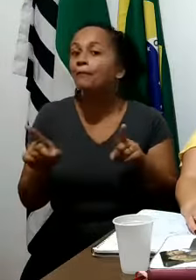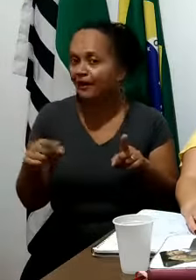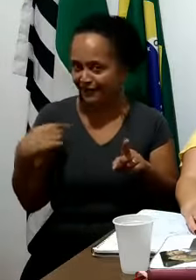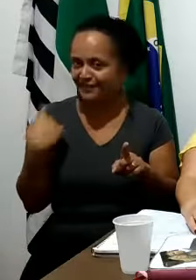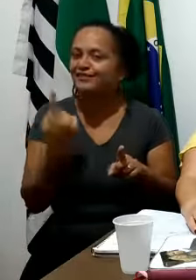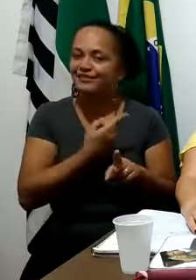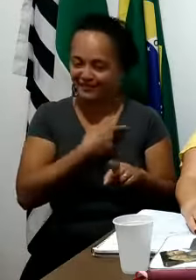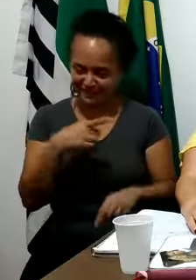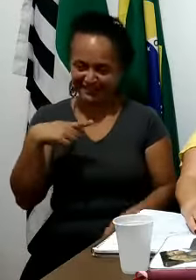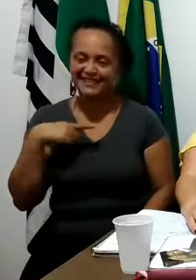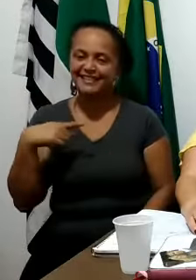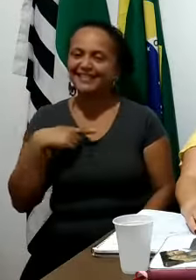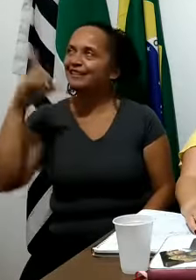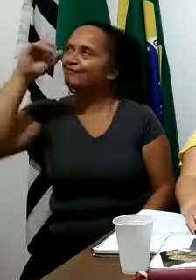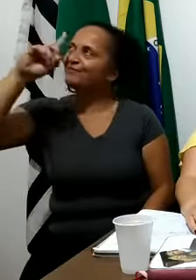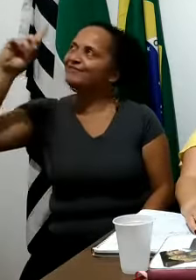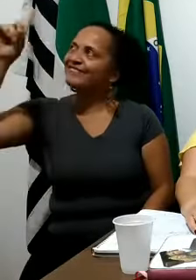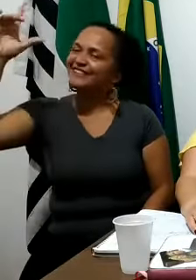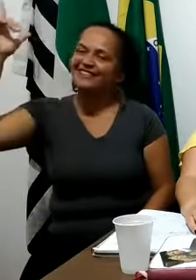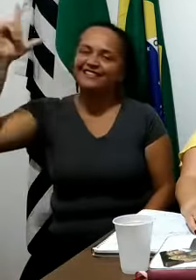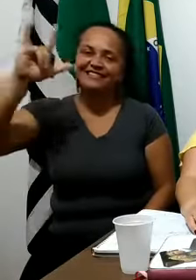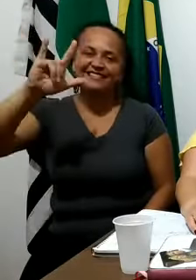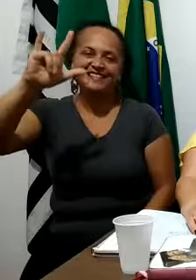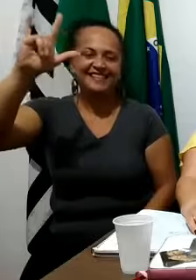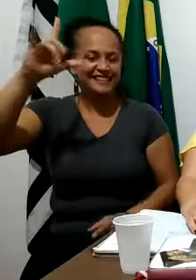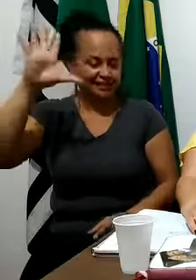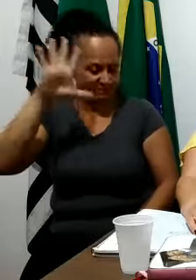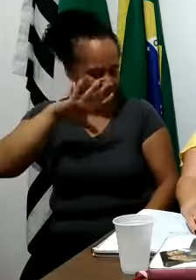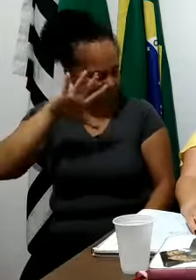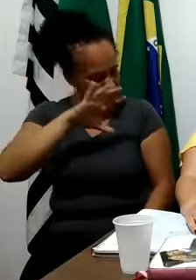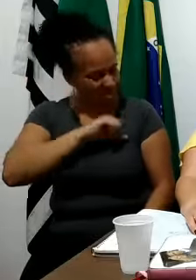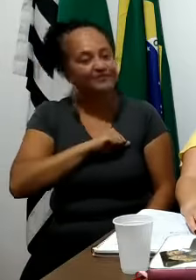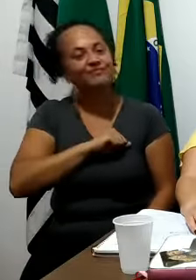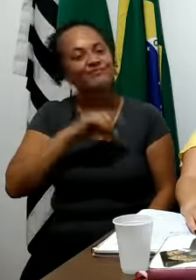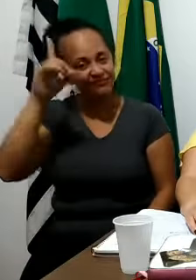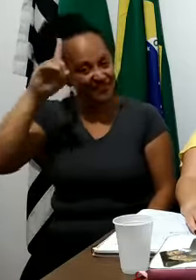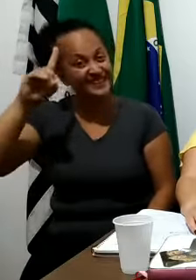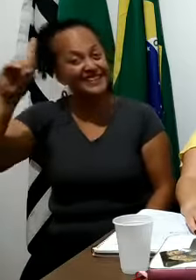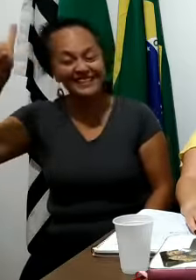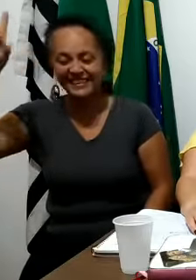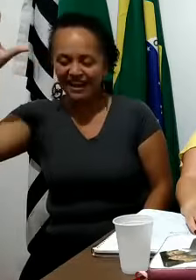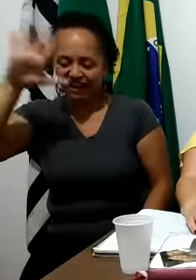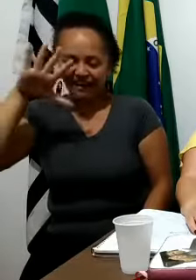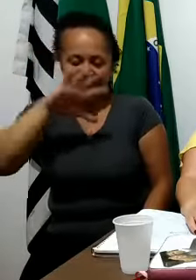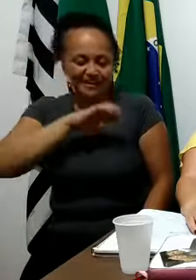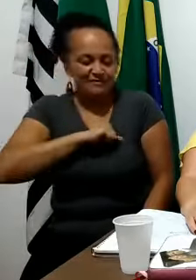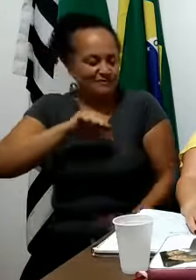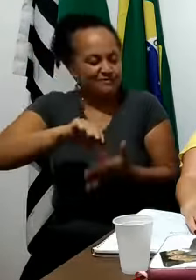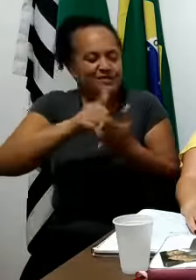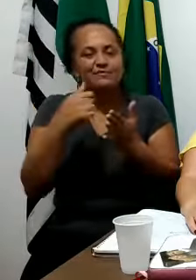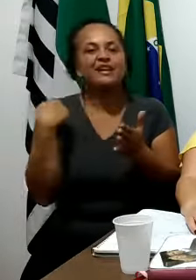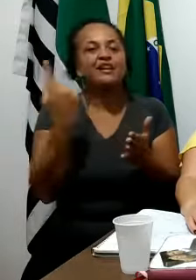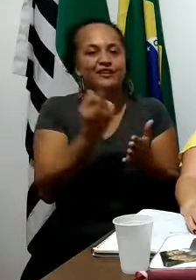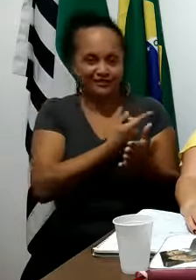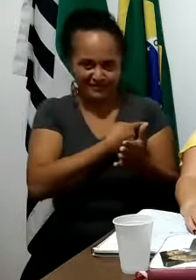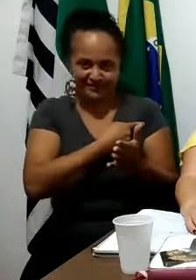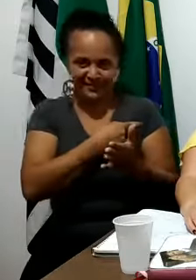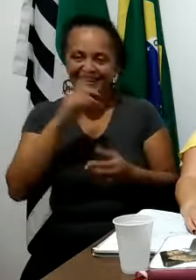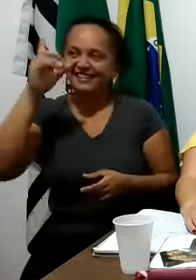temos uma coisa em comum, Deus que nos ama. Aleluia. E esse Deus, Ele nos amou primeiro, Amém. Ele decidiu nos amar. Não é porque nós